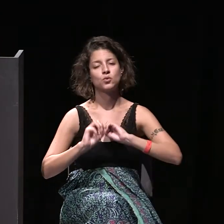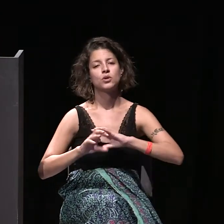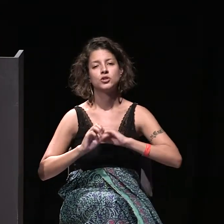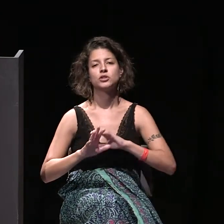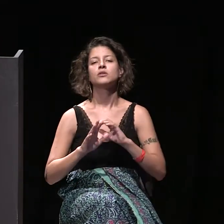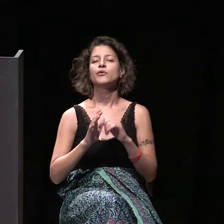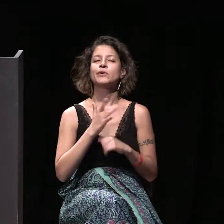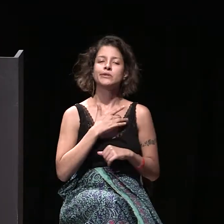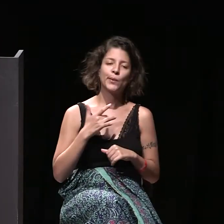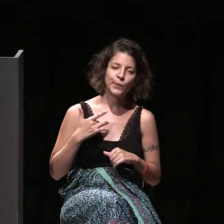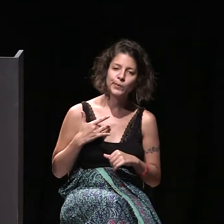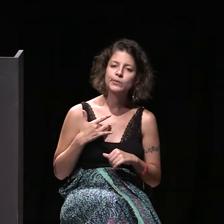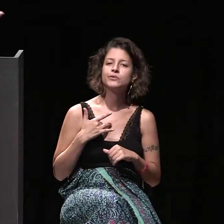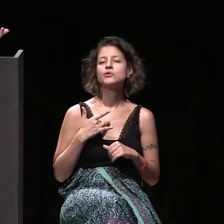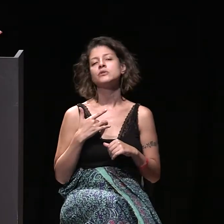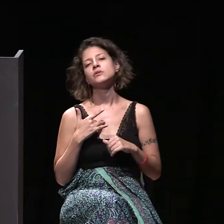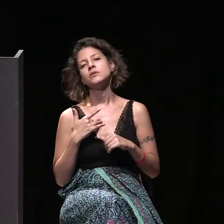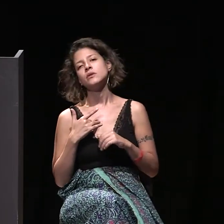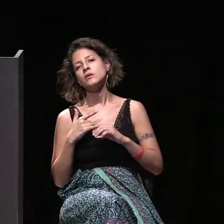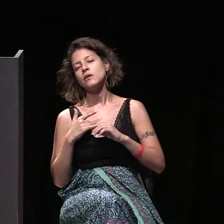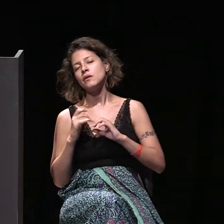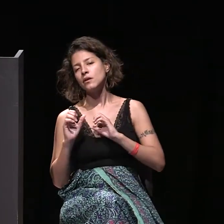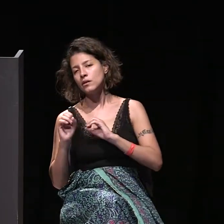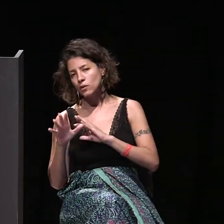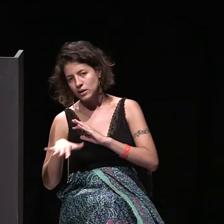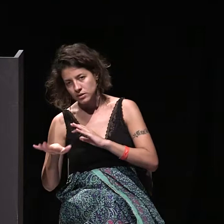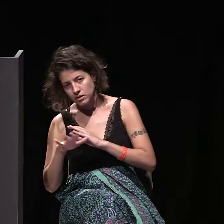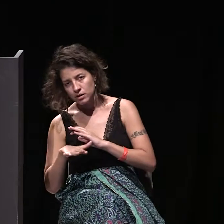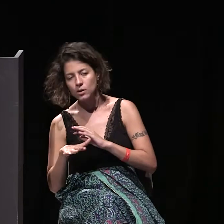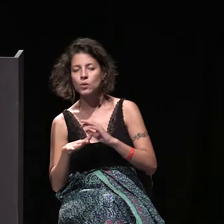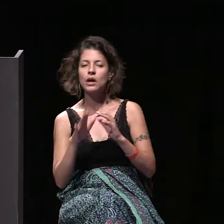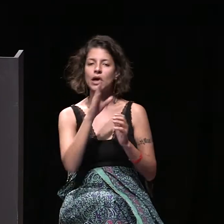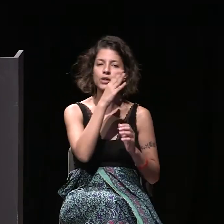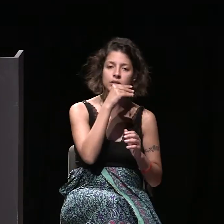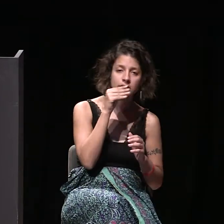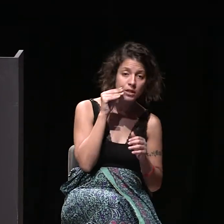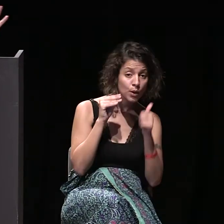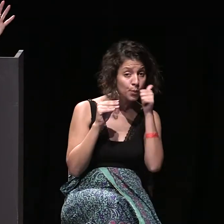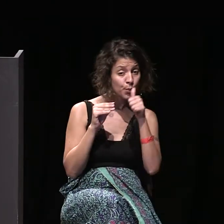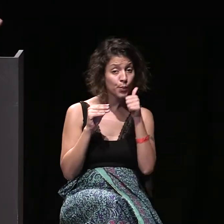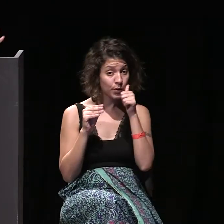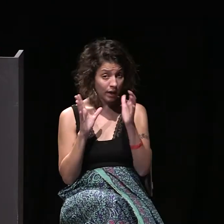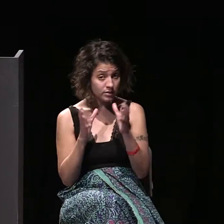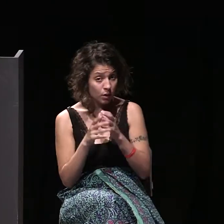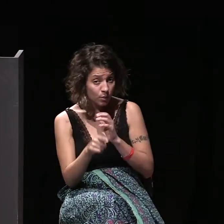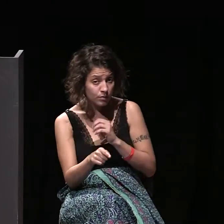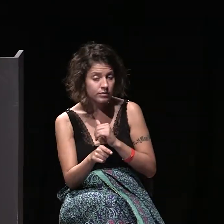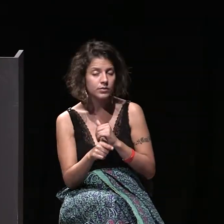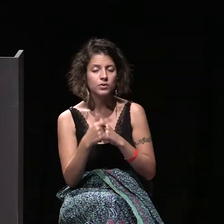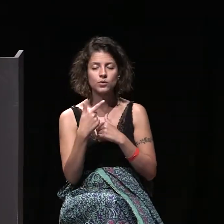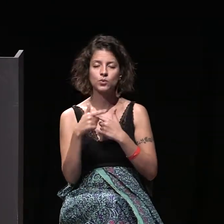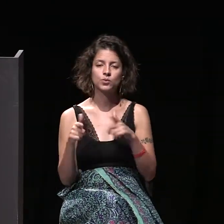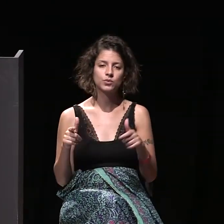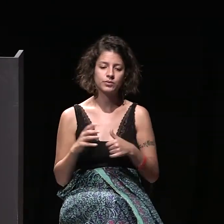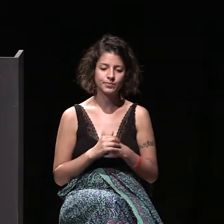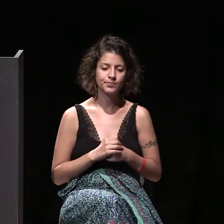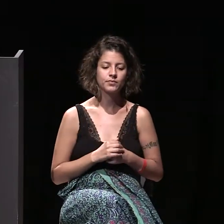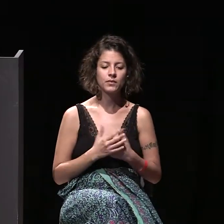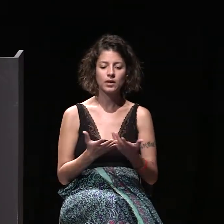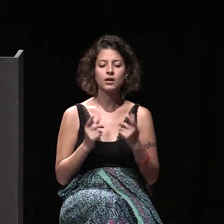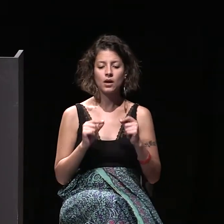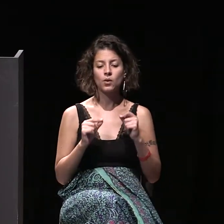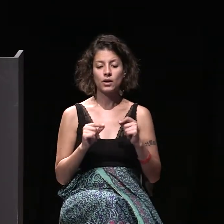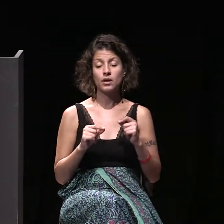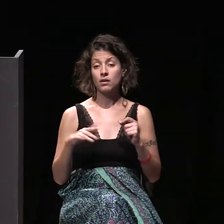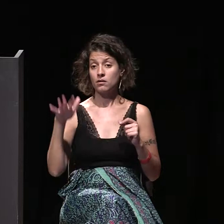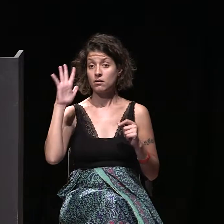de educação, com adolescente, com mulheres da comunidade, com todos. E visa diminuir a distância entre a teoria